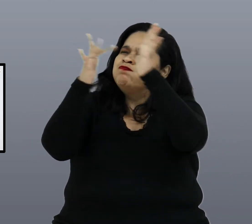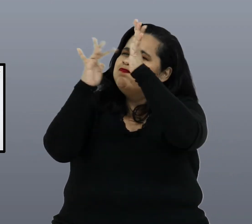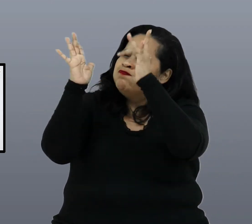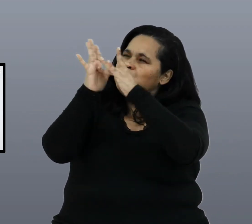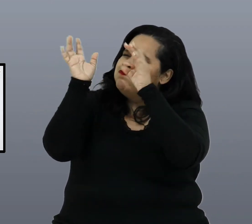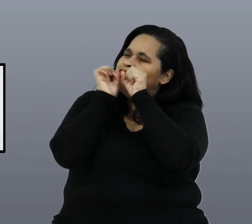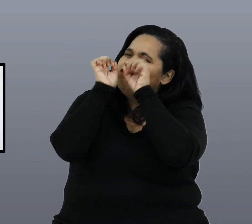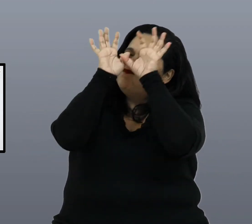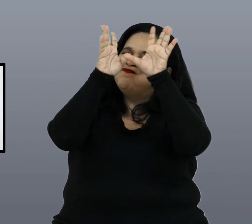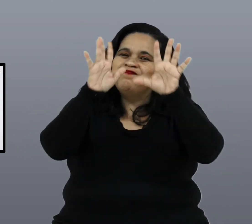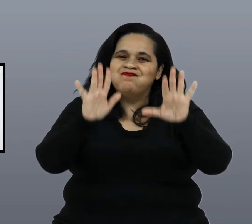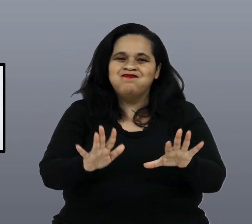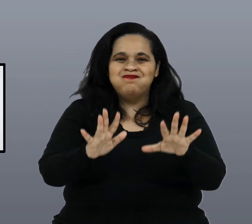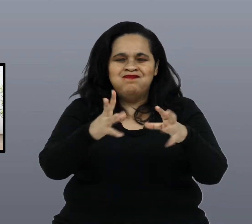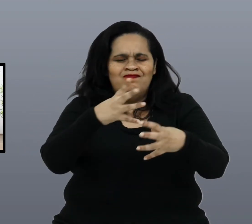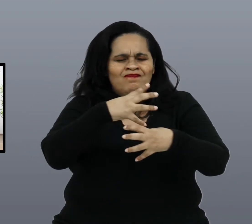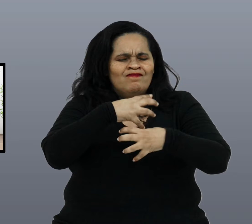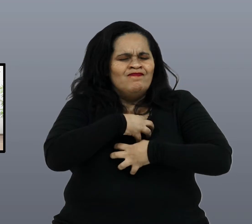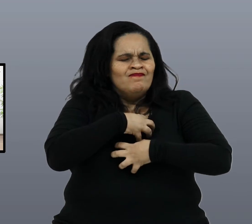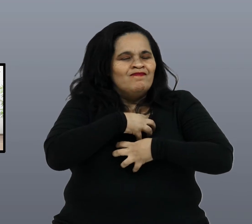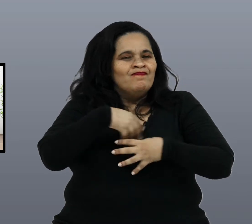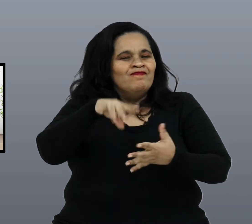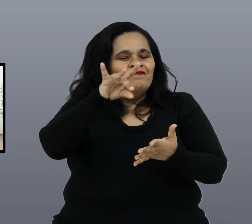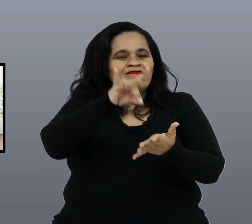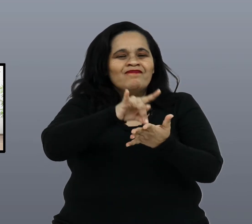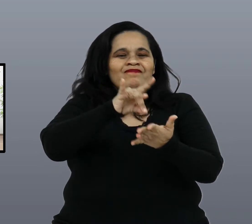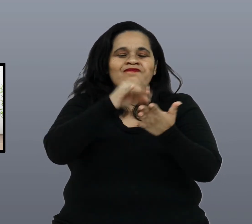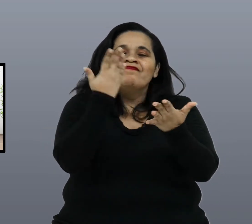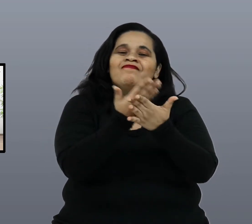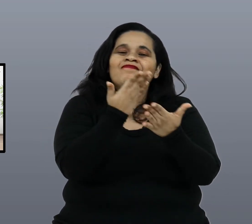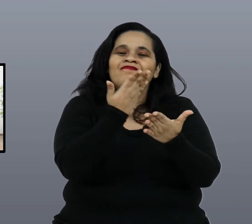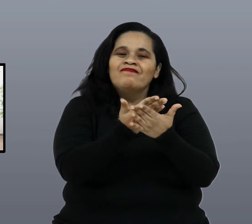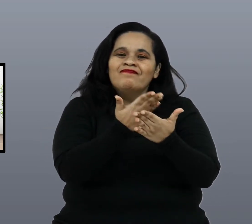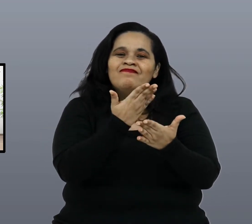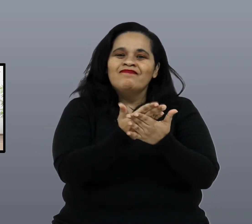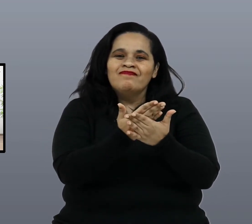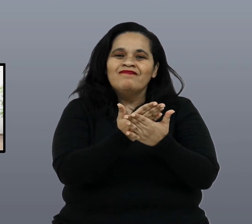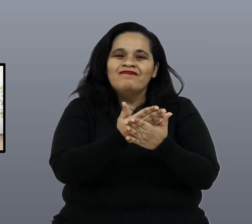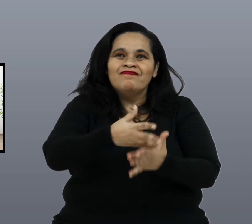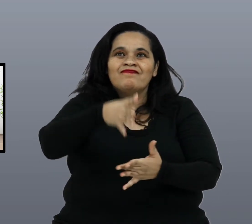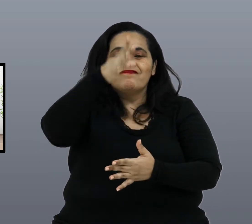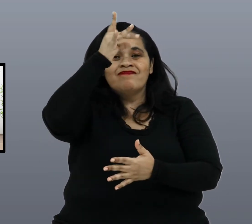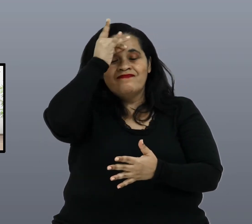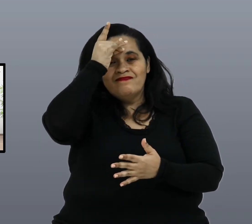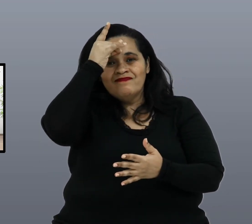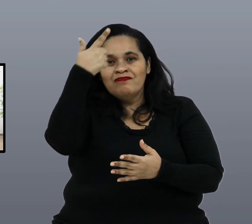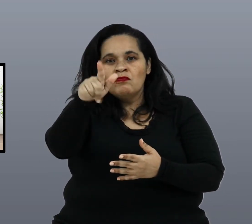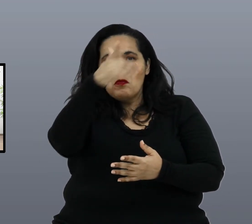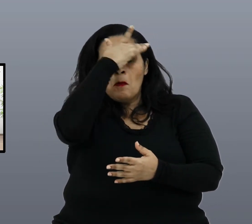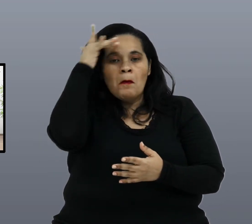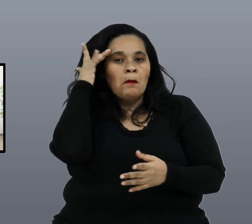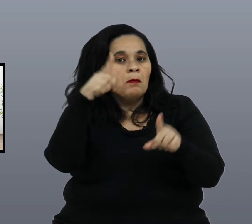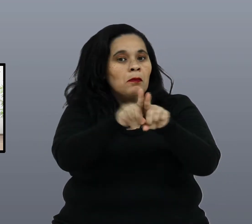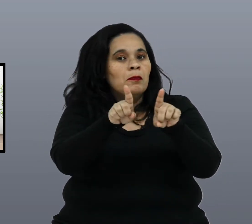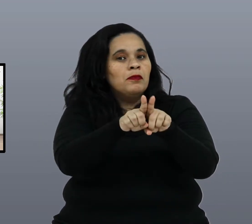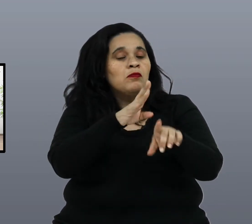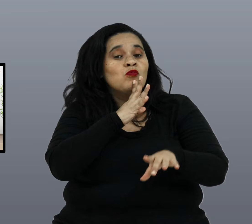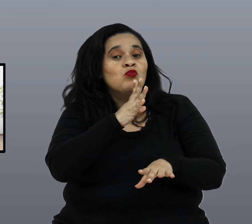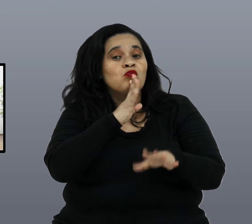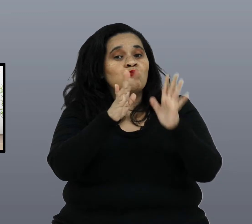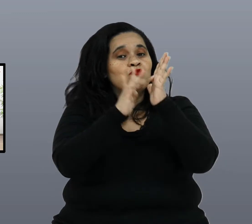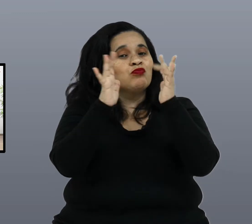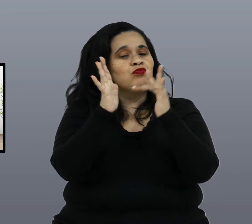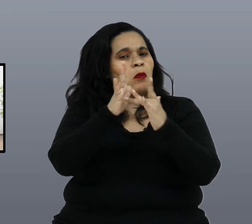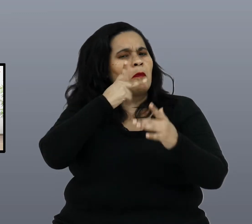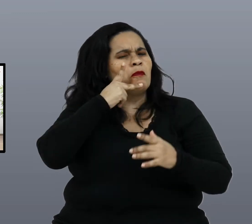nos abençoando e que a gente seja edificados por esse estudo e outras pessoas conheçam a Jesus, né? Através das profecias também, as